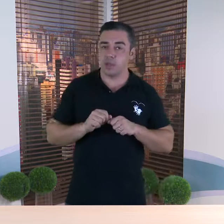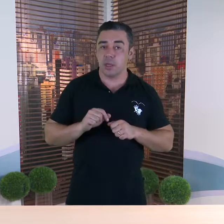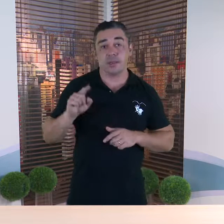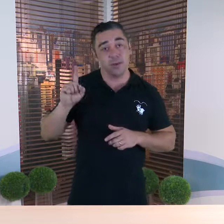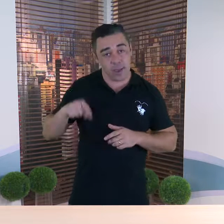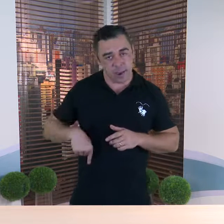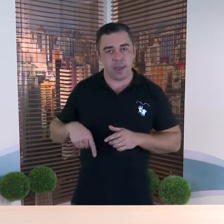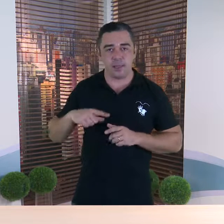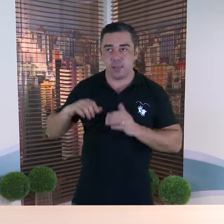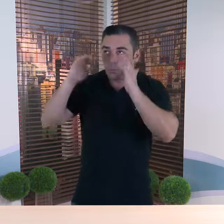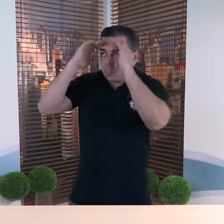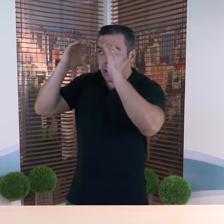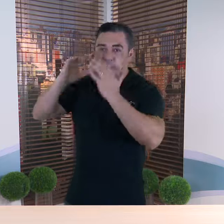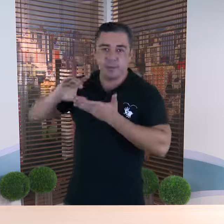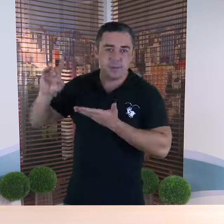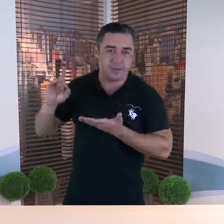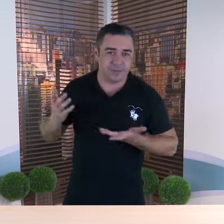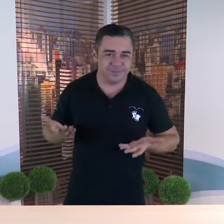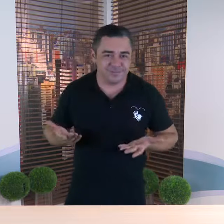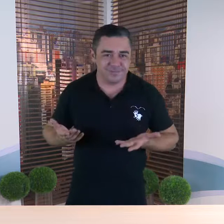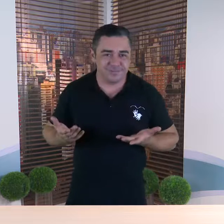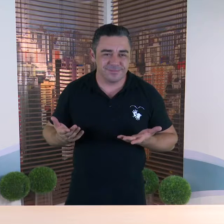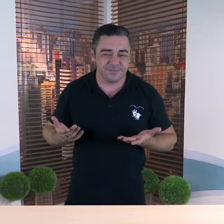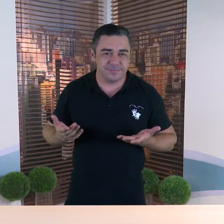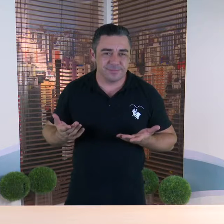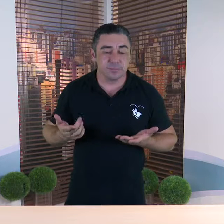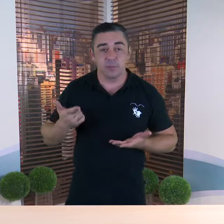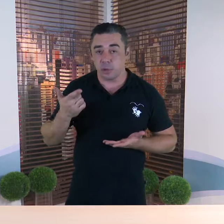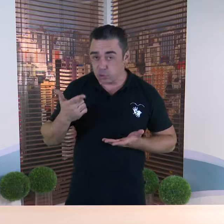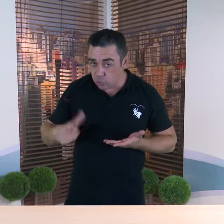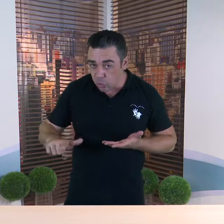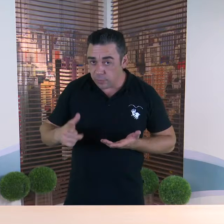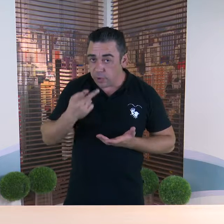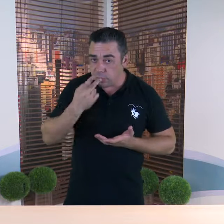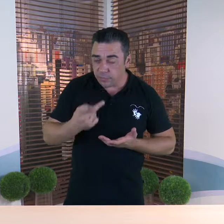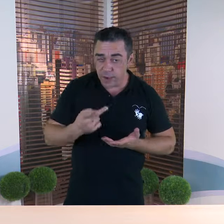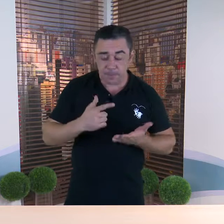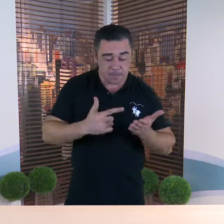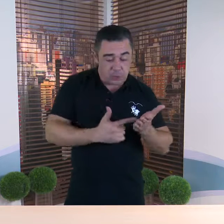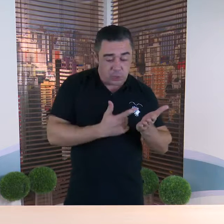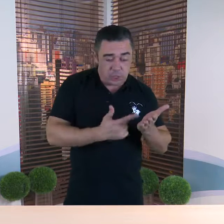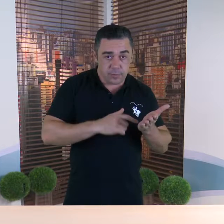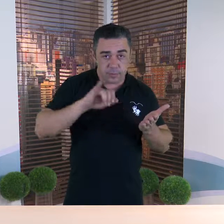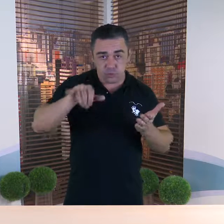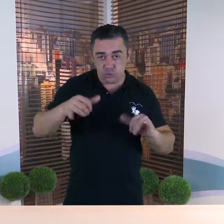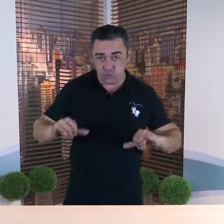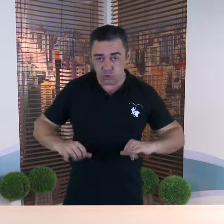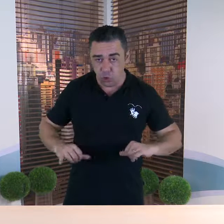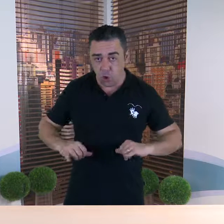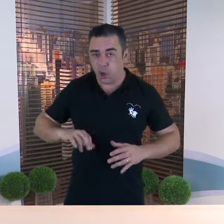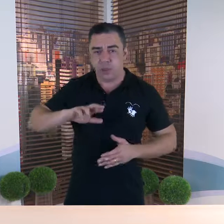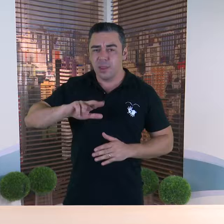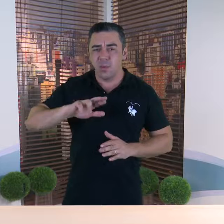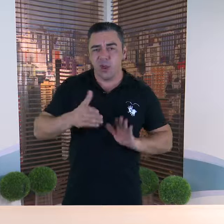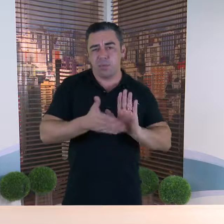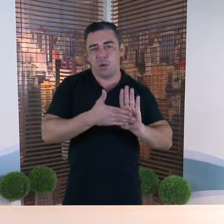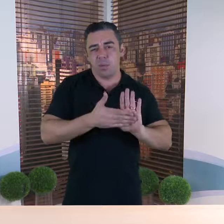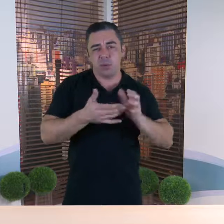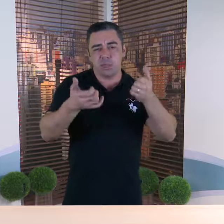é, portanto, uma criatura limitada. Repito aqui, o livro de Jó não tem o propósito